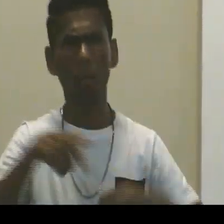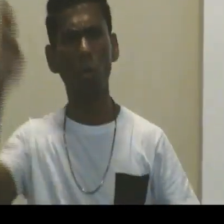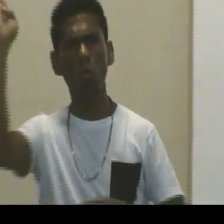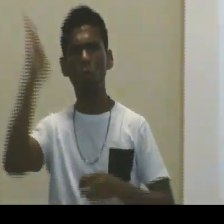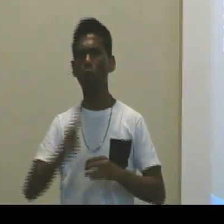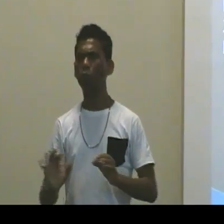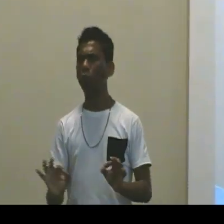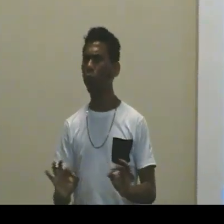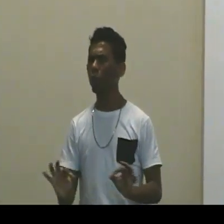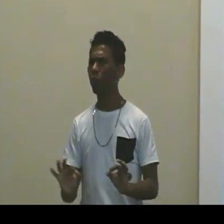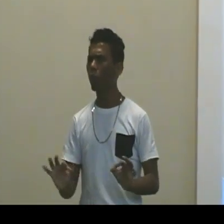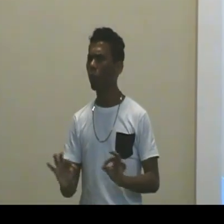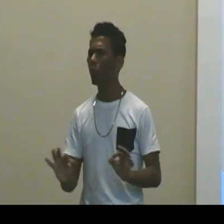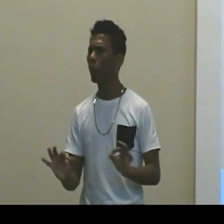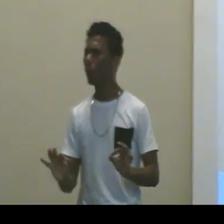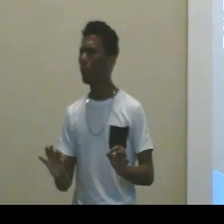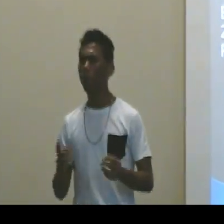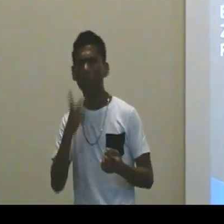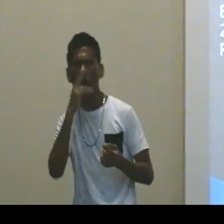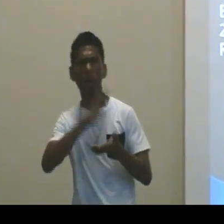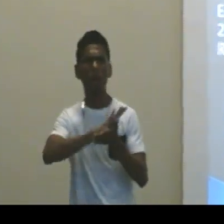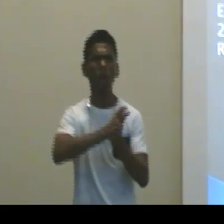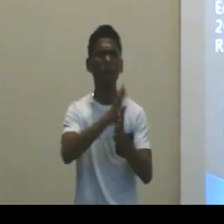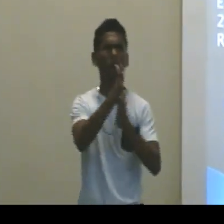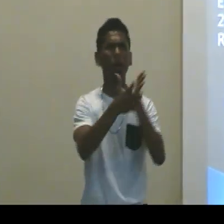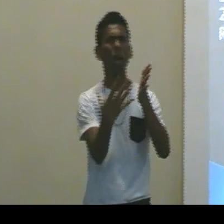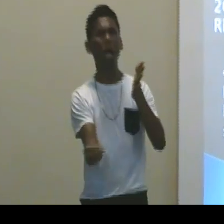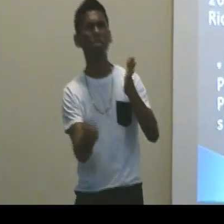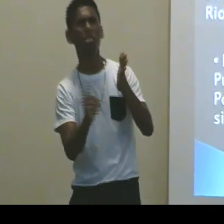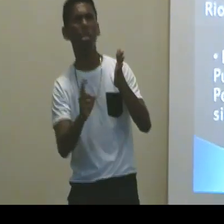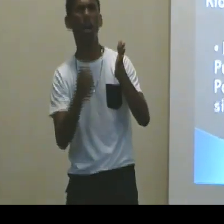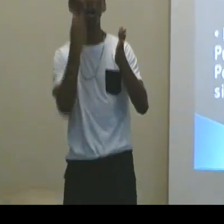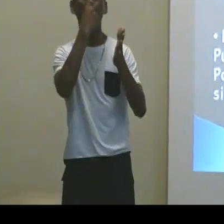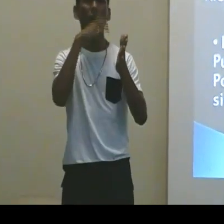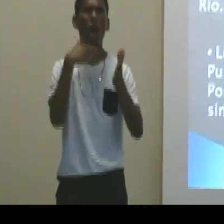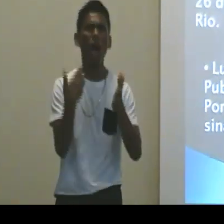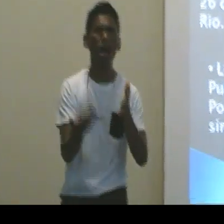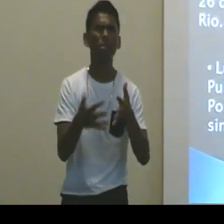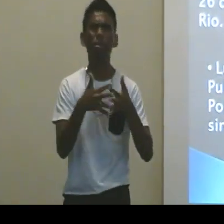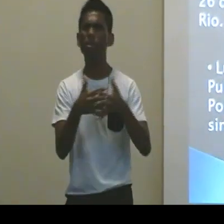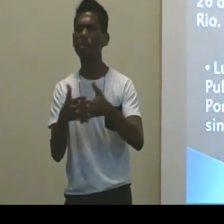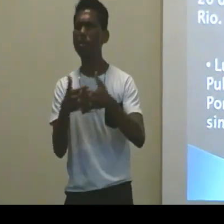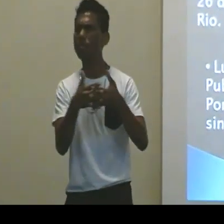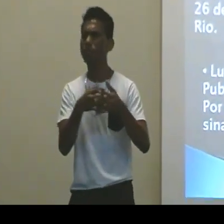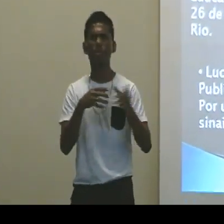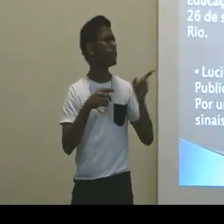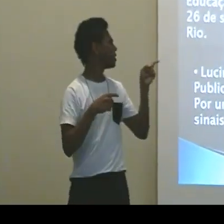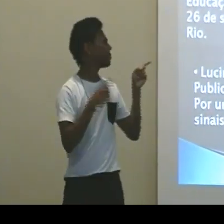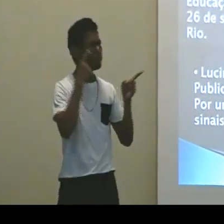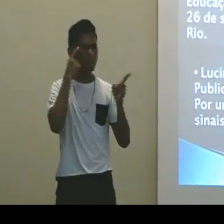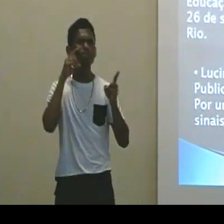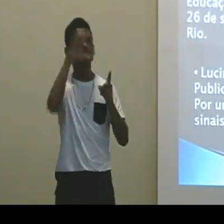Outros países já faziam isso. E aqui no Brasil não havia pesquisa nessa área. Não havia reconhecimento das